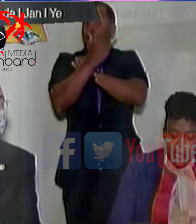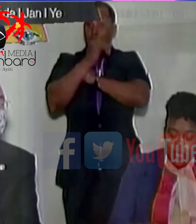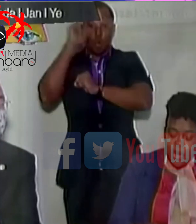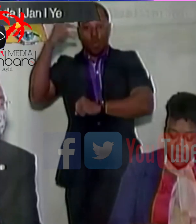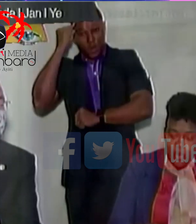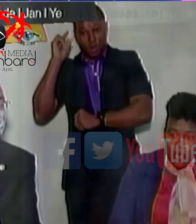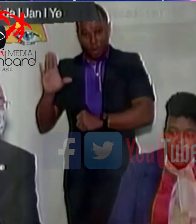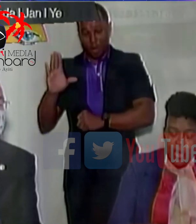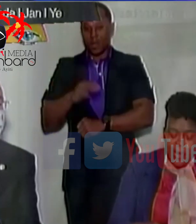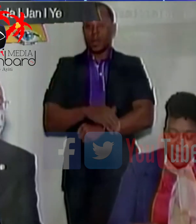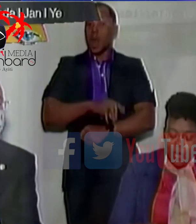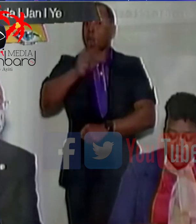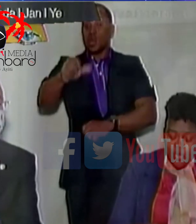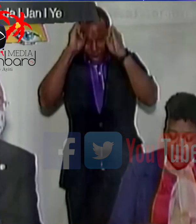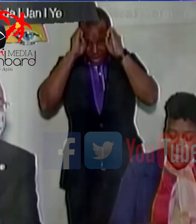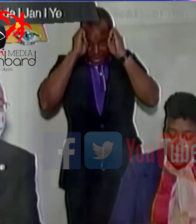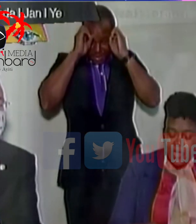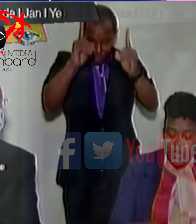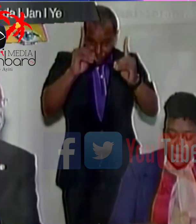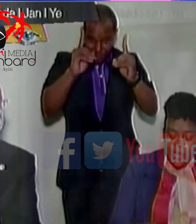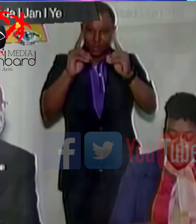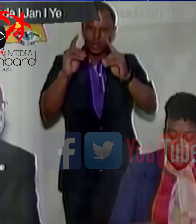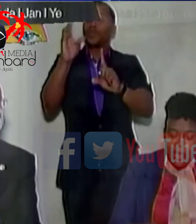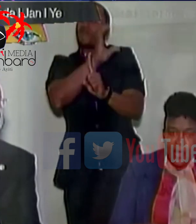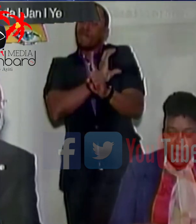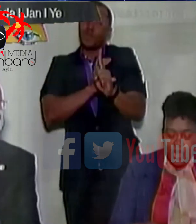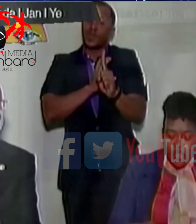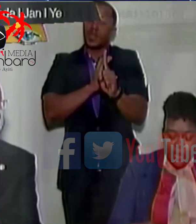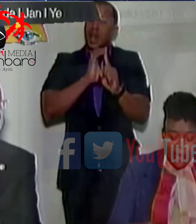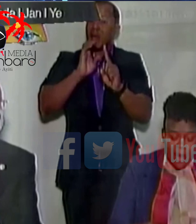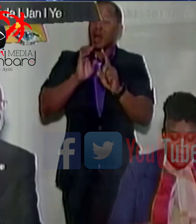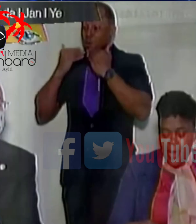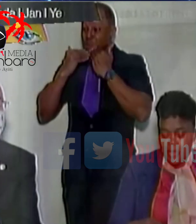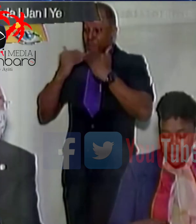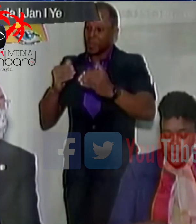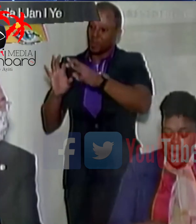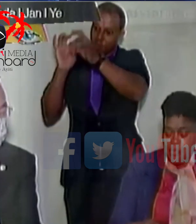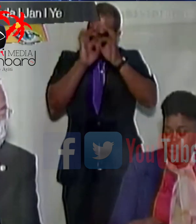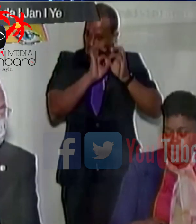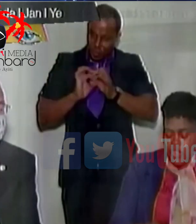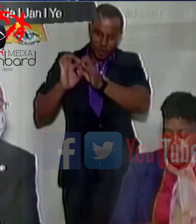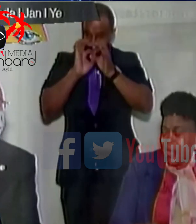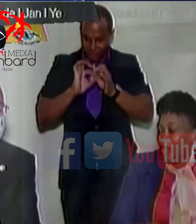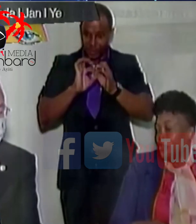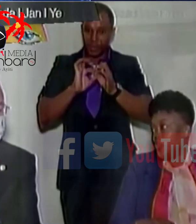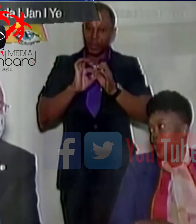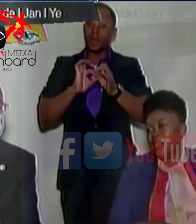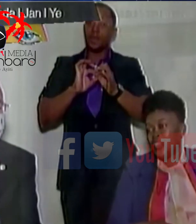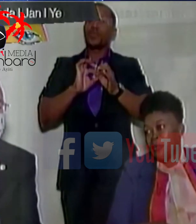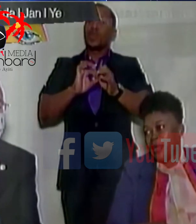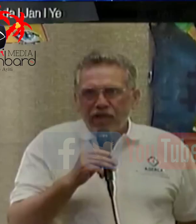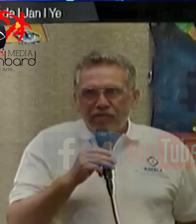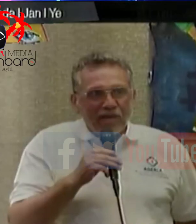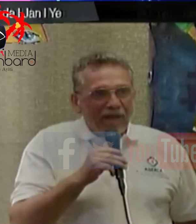au nom du Premier ministre Joseph Jout, je vous remercie. Que la coopération de la République Chine-Taïwan dure